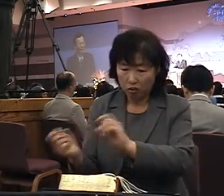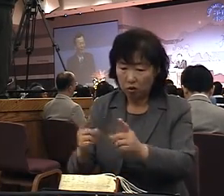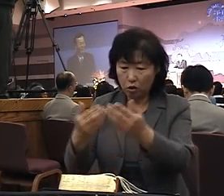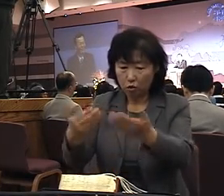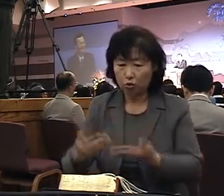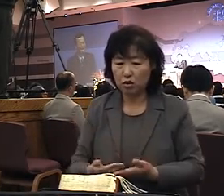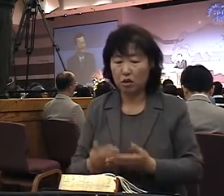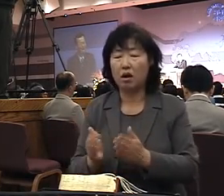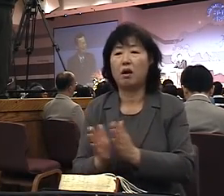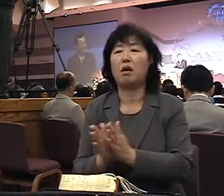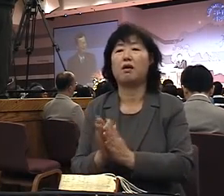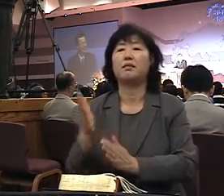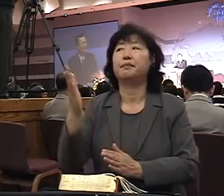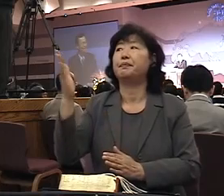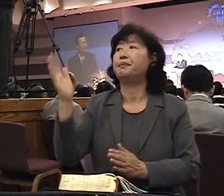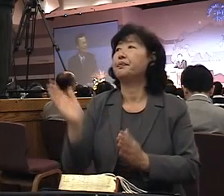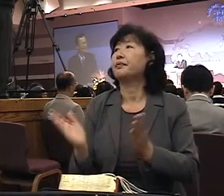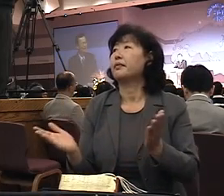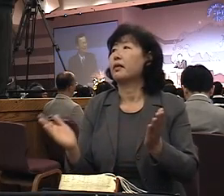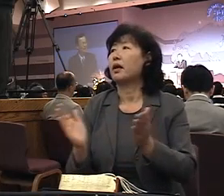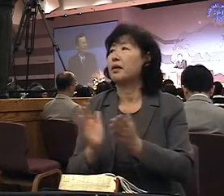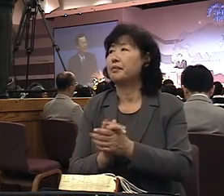할렐루야. Amazing.